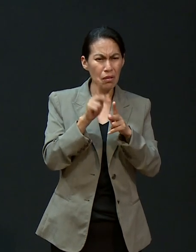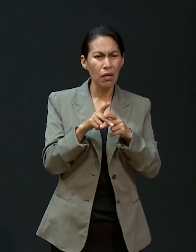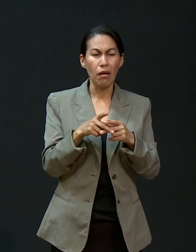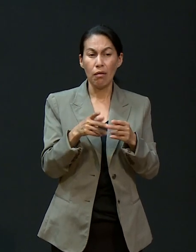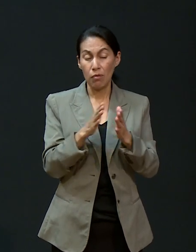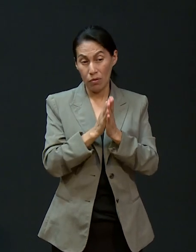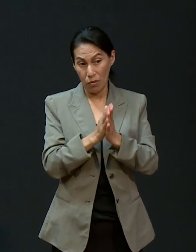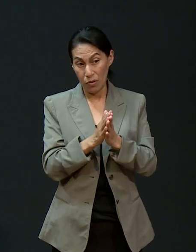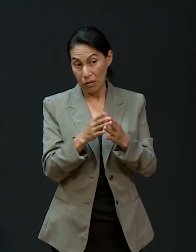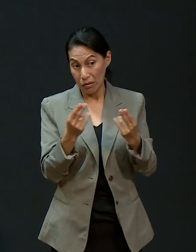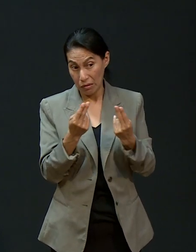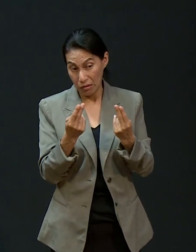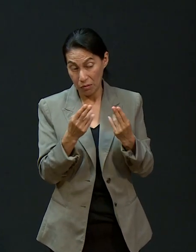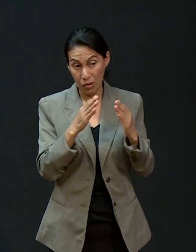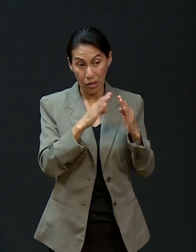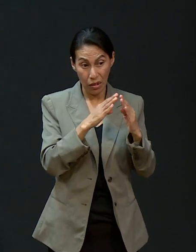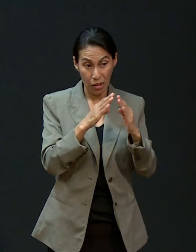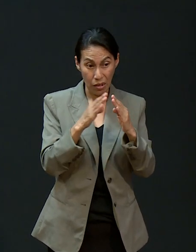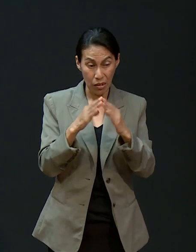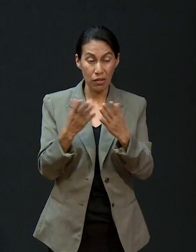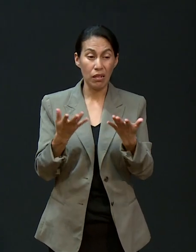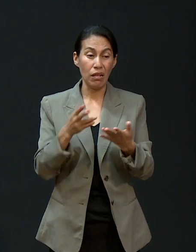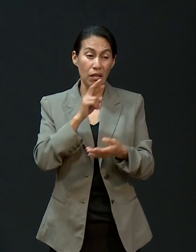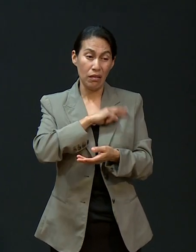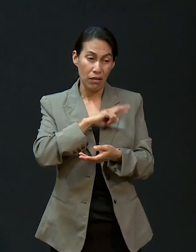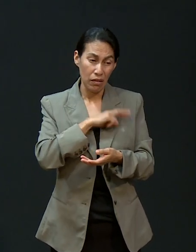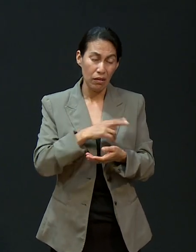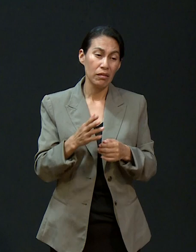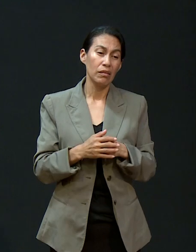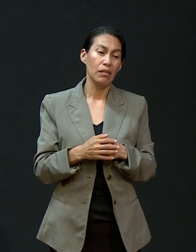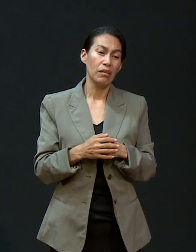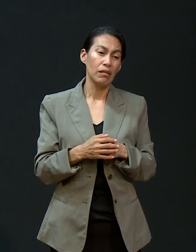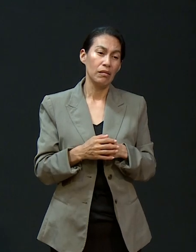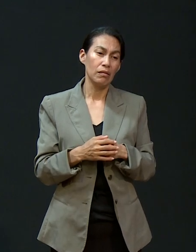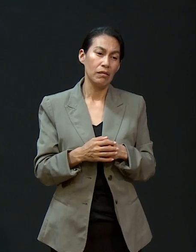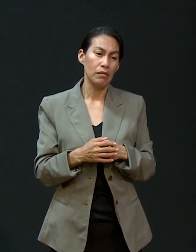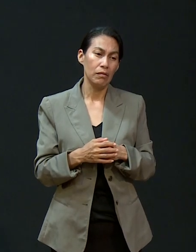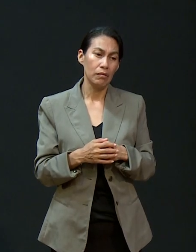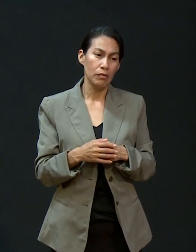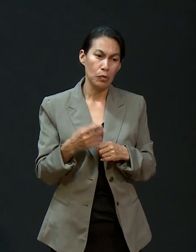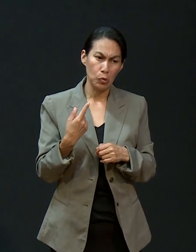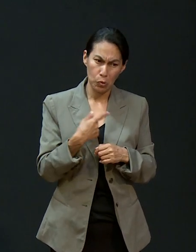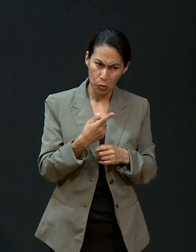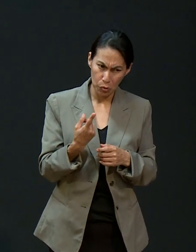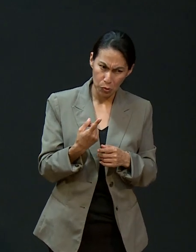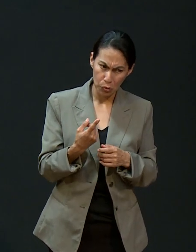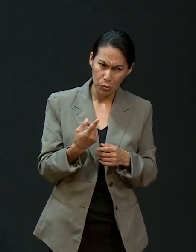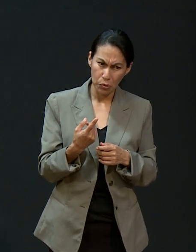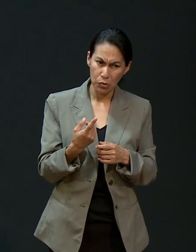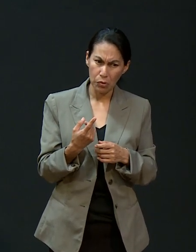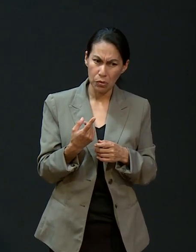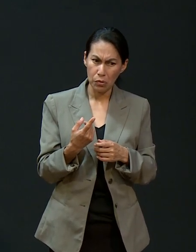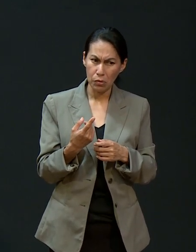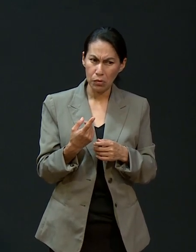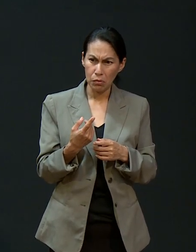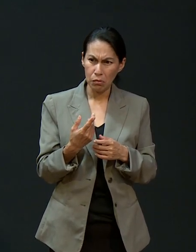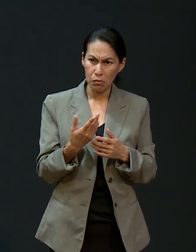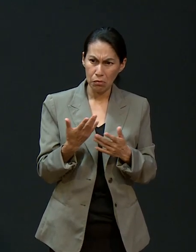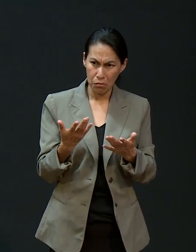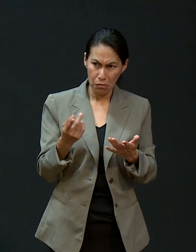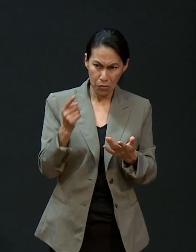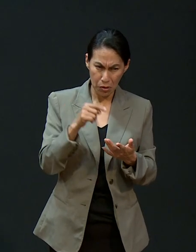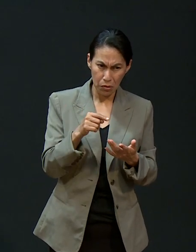mucho y le pedimos, mira, necesitamos de una casa para renta. Cuando tuviéramos para venir,